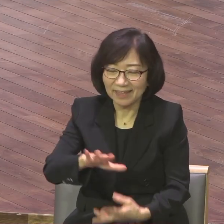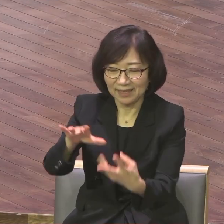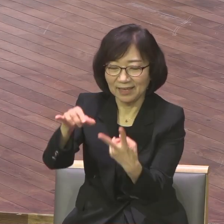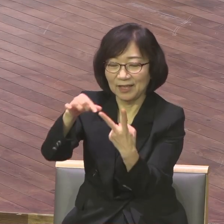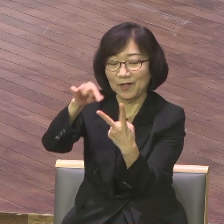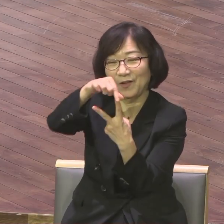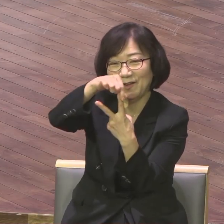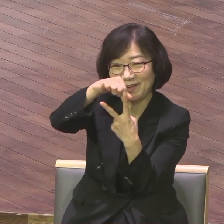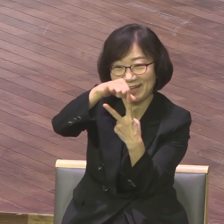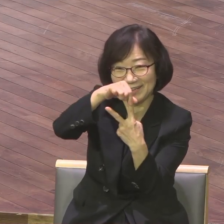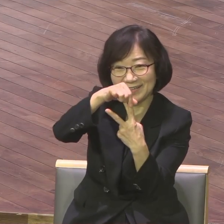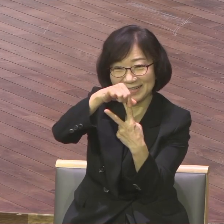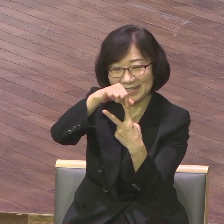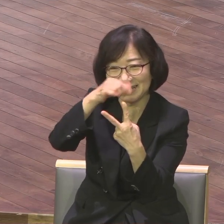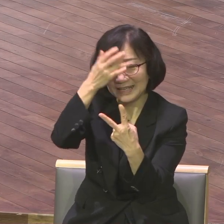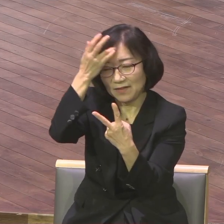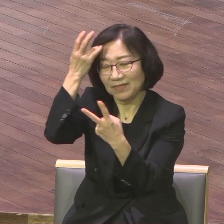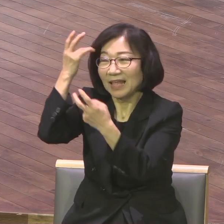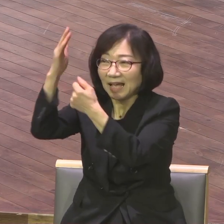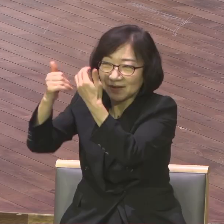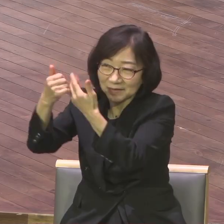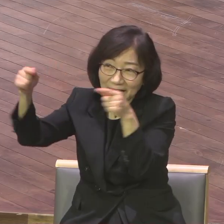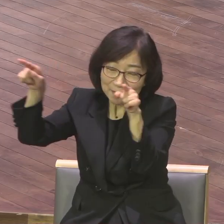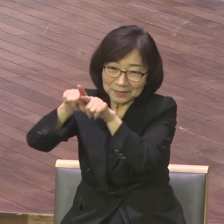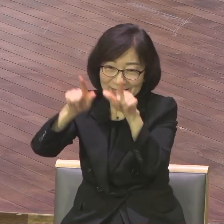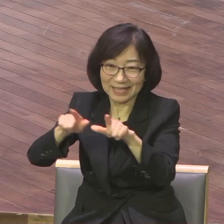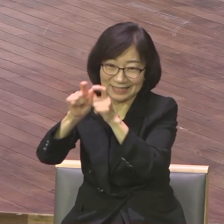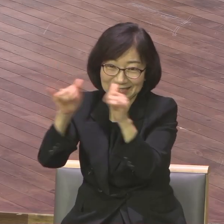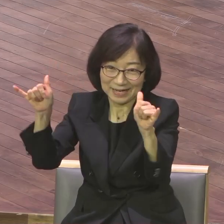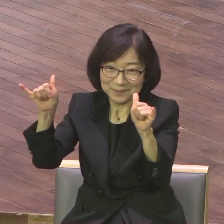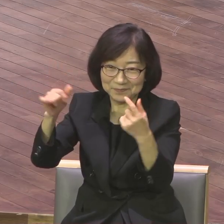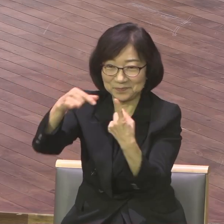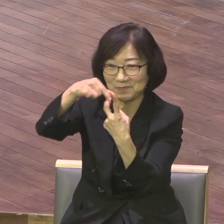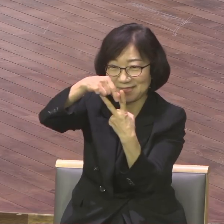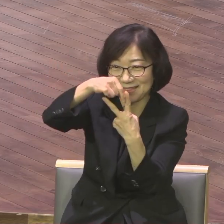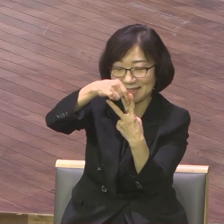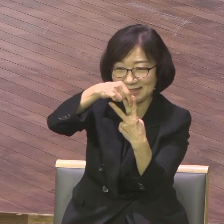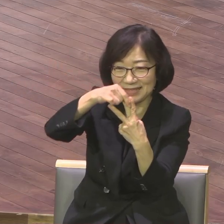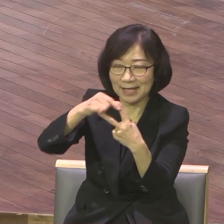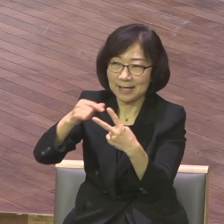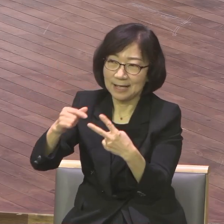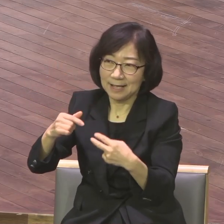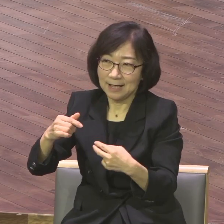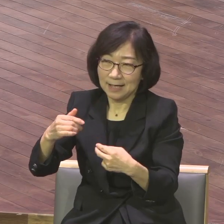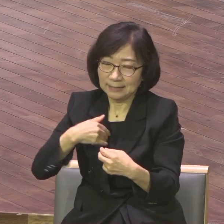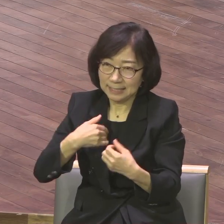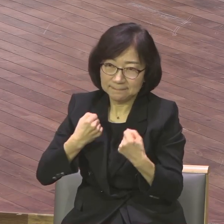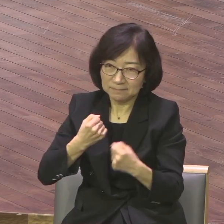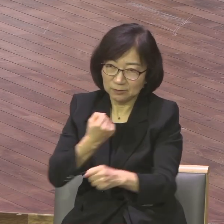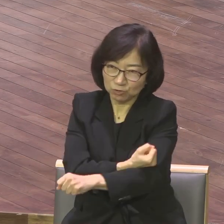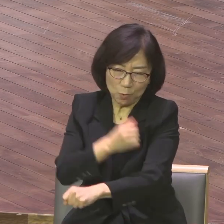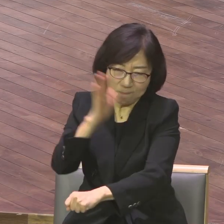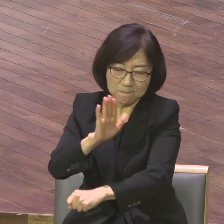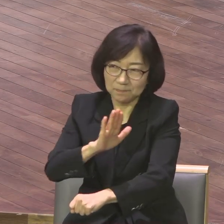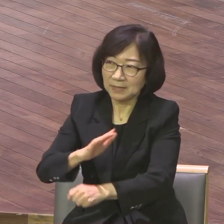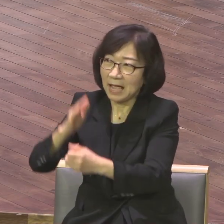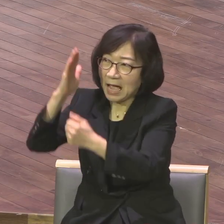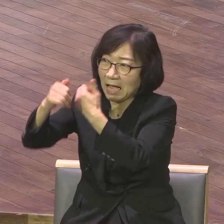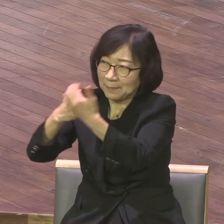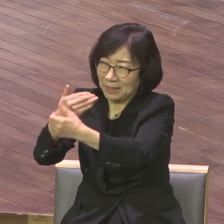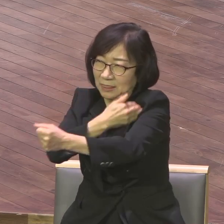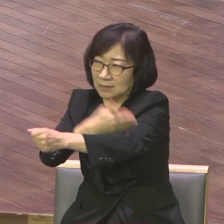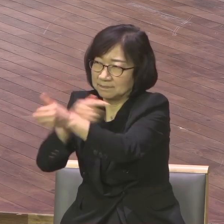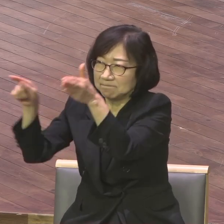하나님을 아버지로 모시고 사는 사람은요, 하나님의 능력을 믿고 나가기